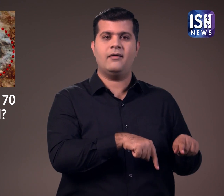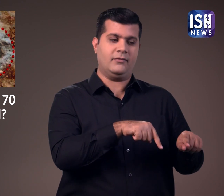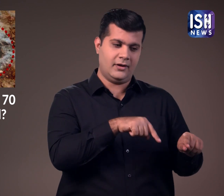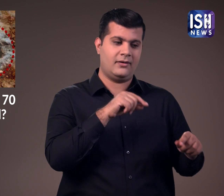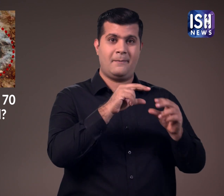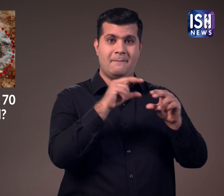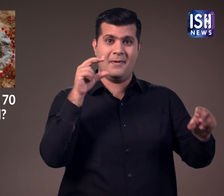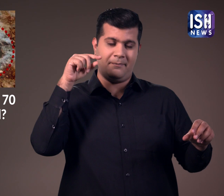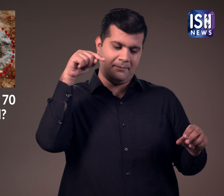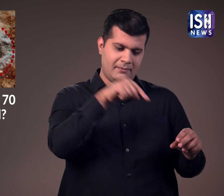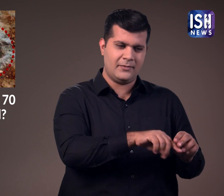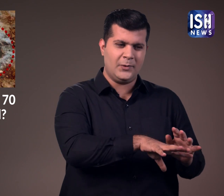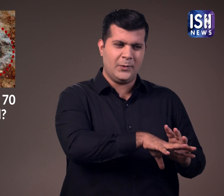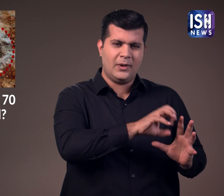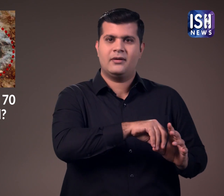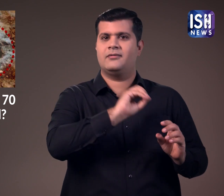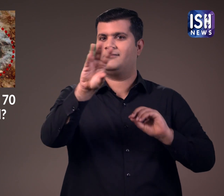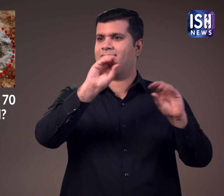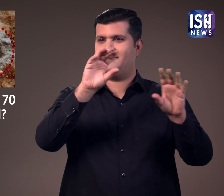उप्योग के लिए निकाल लिया जाता है.